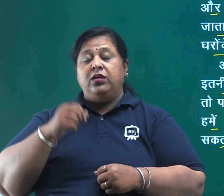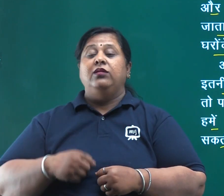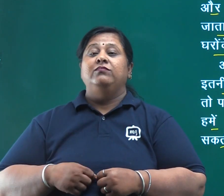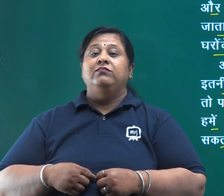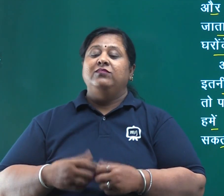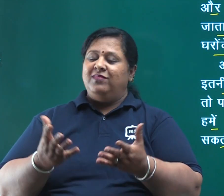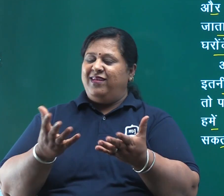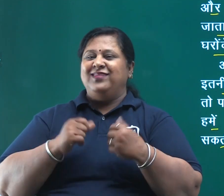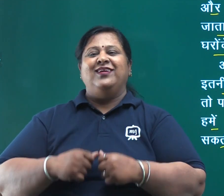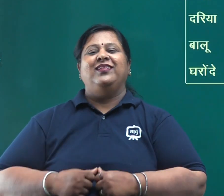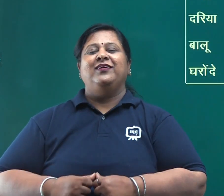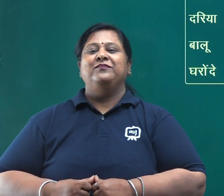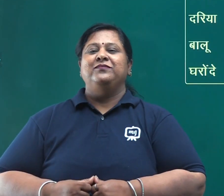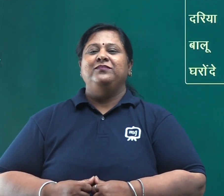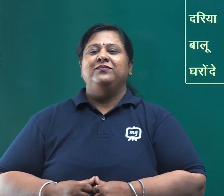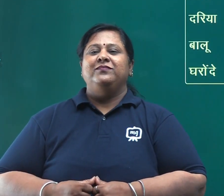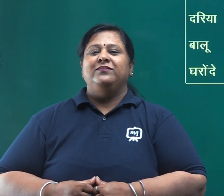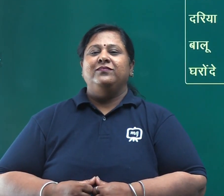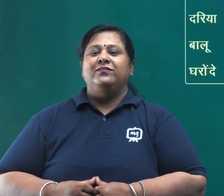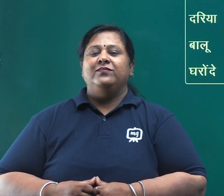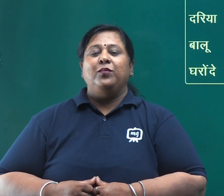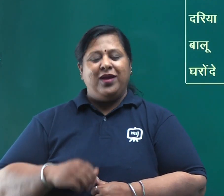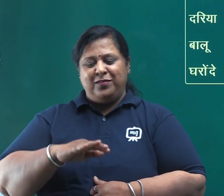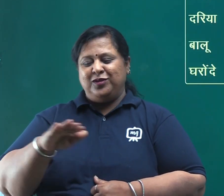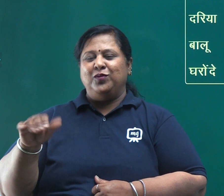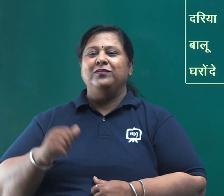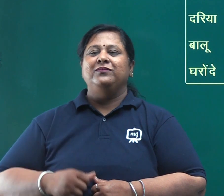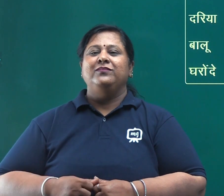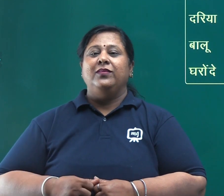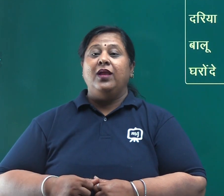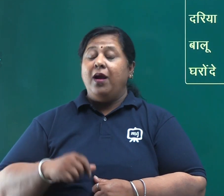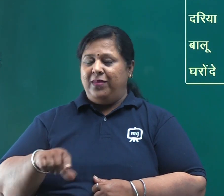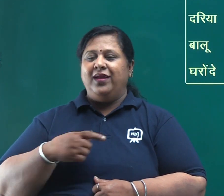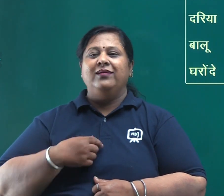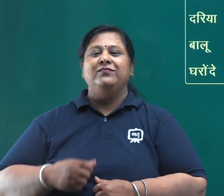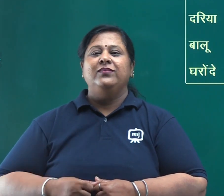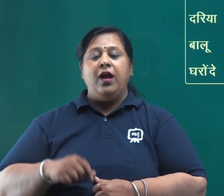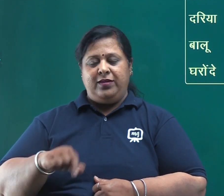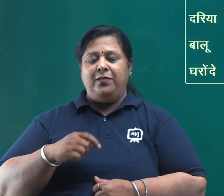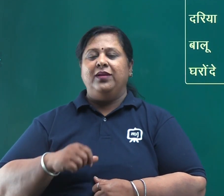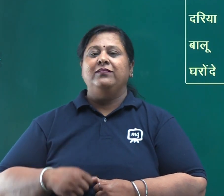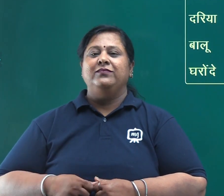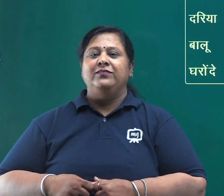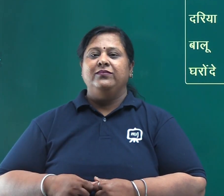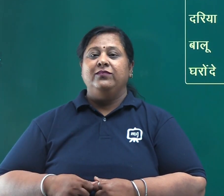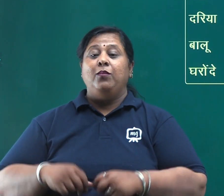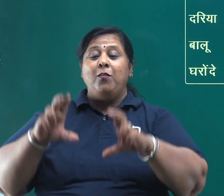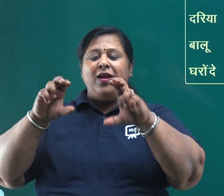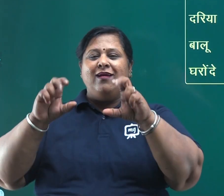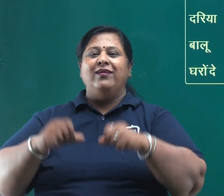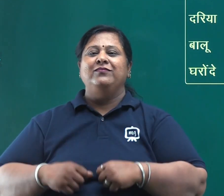जानकारी दे सकते हैं। प्यारे बच्चों, हमने यहाँ पर पाठ